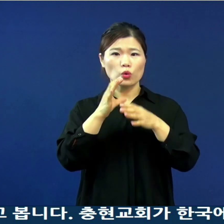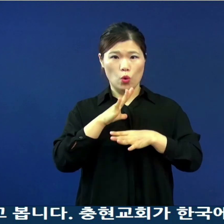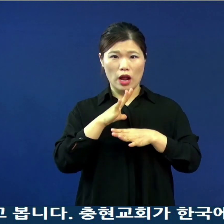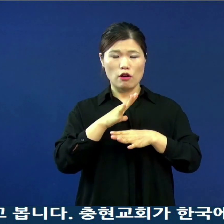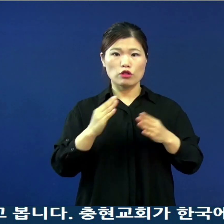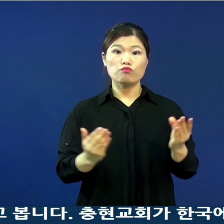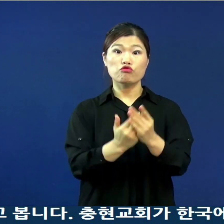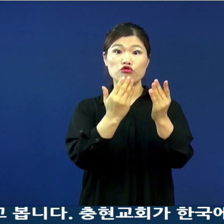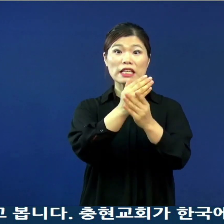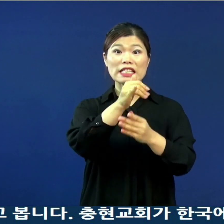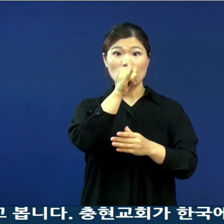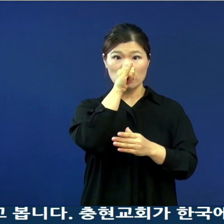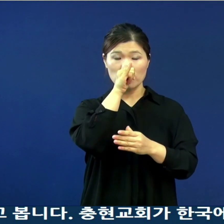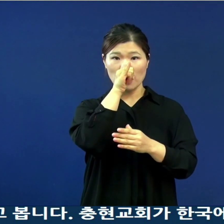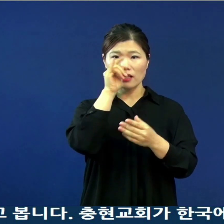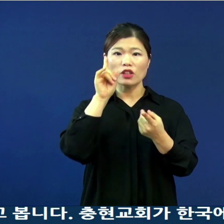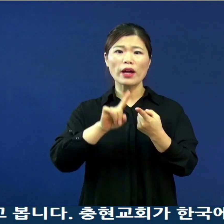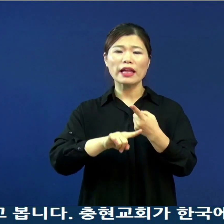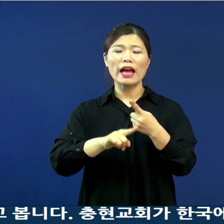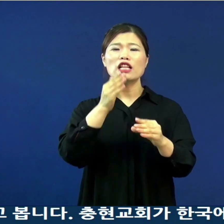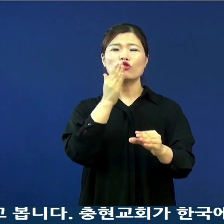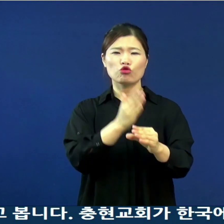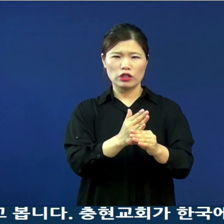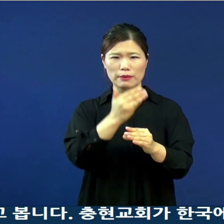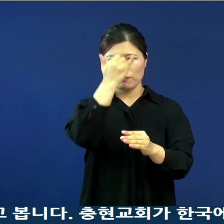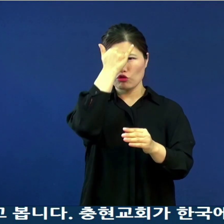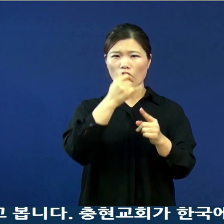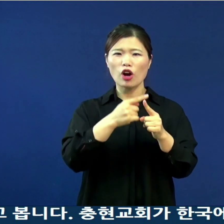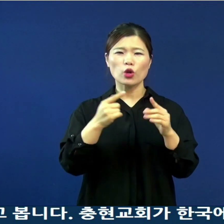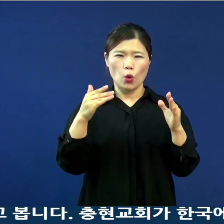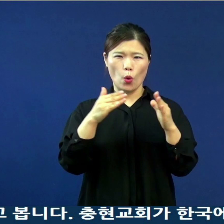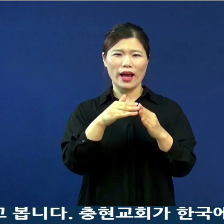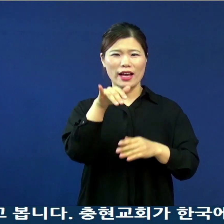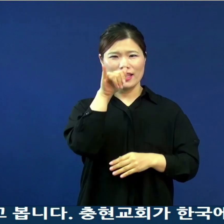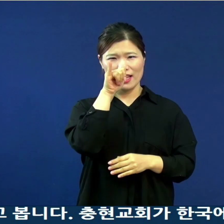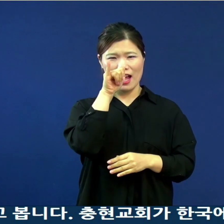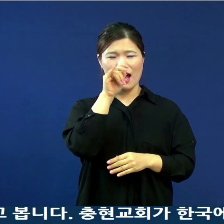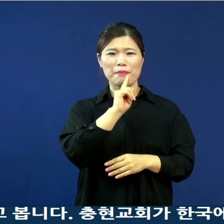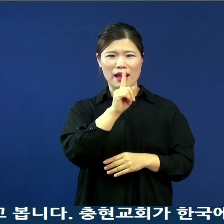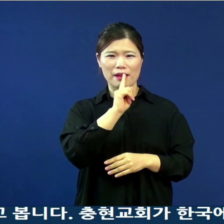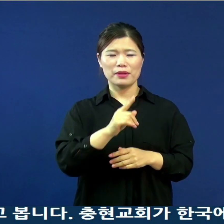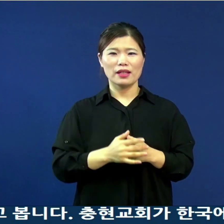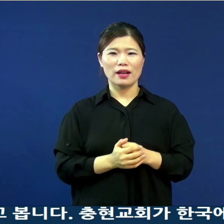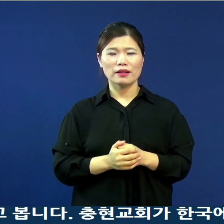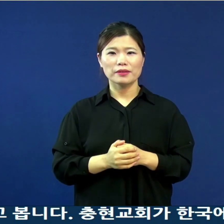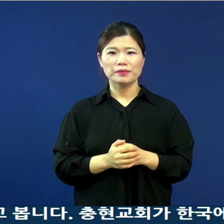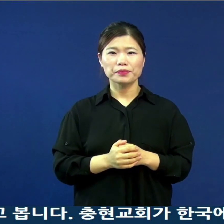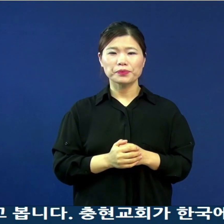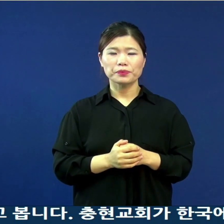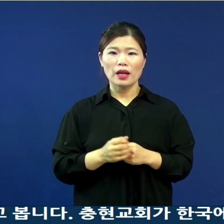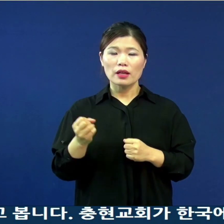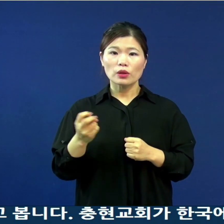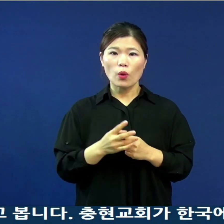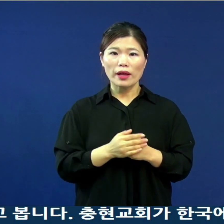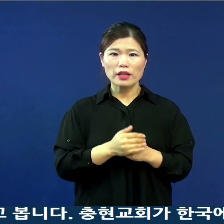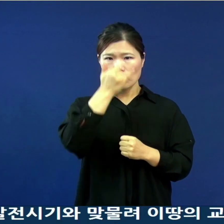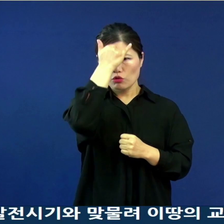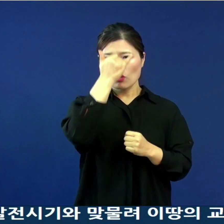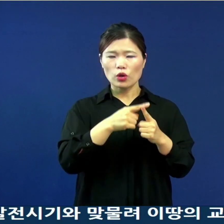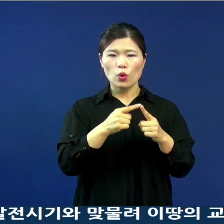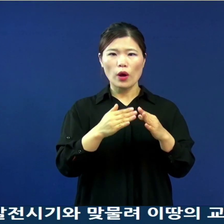그 흐름의 중심에 우리 충현교회가 있었다고 할 수 있겠습니다. 이후에